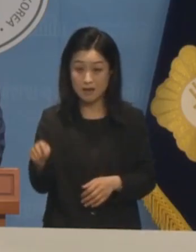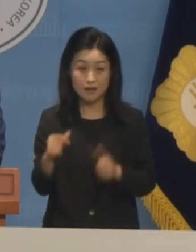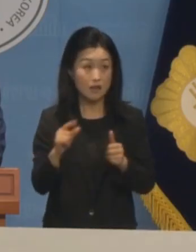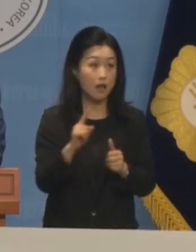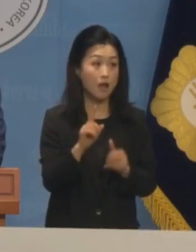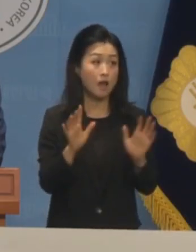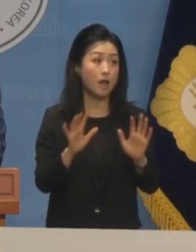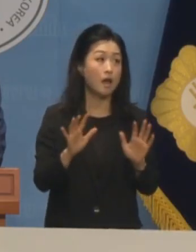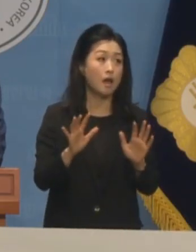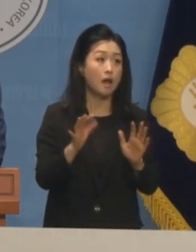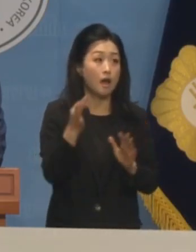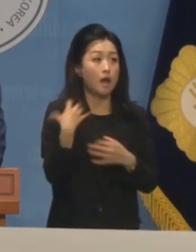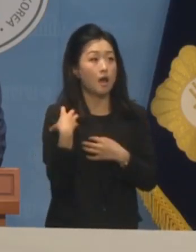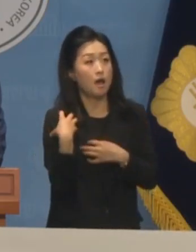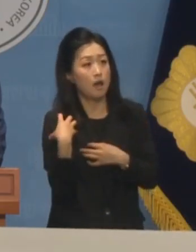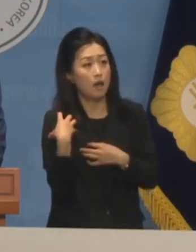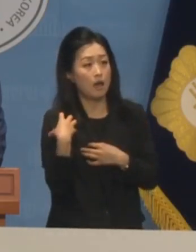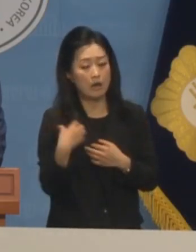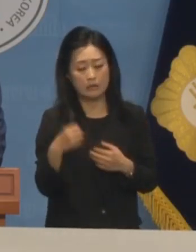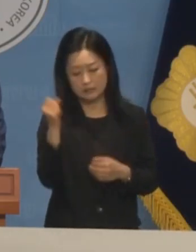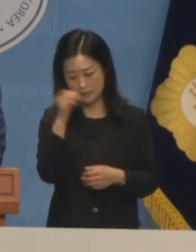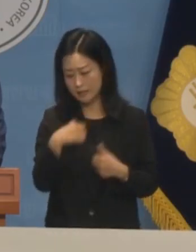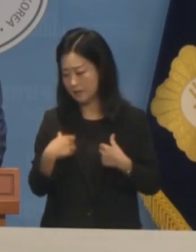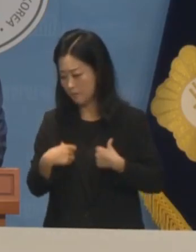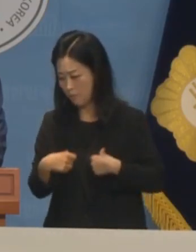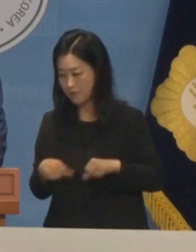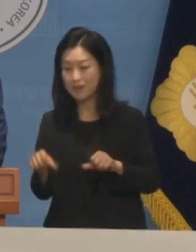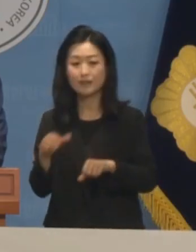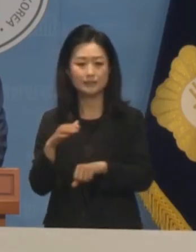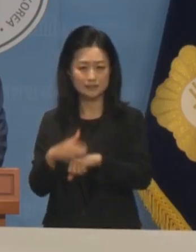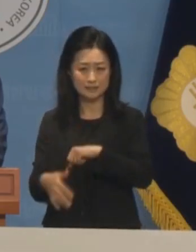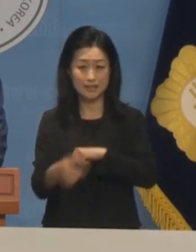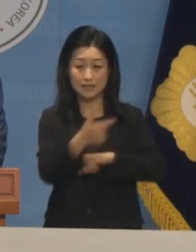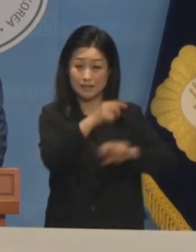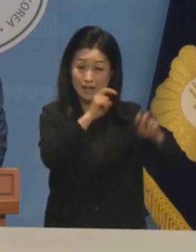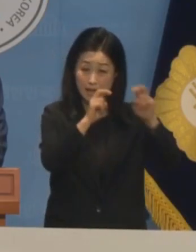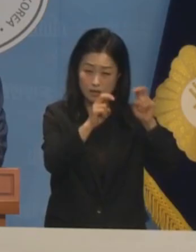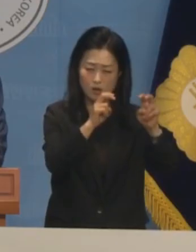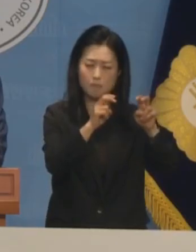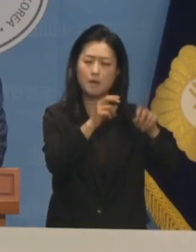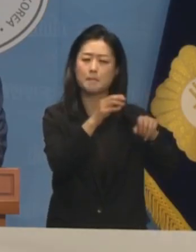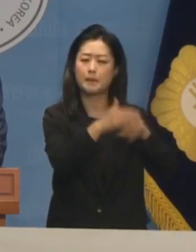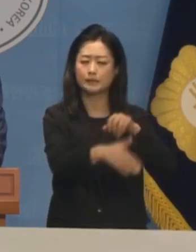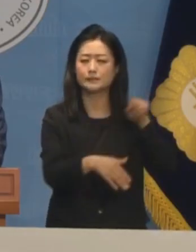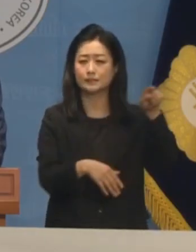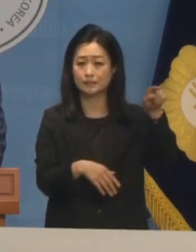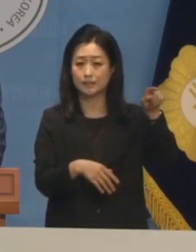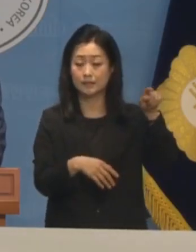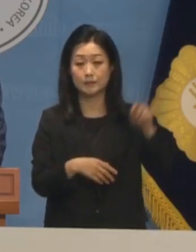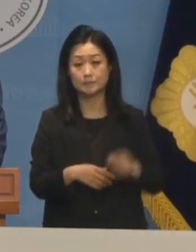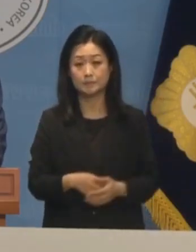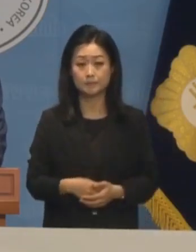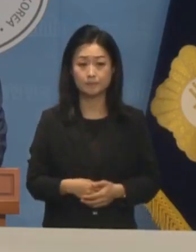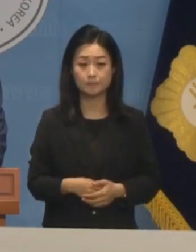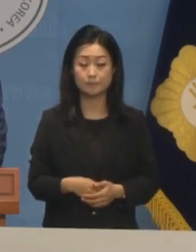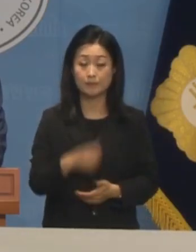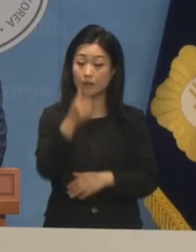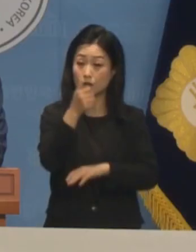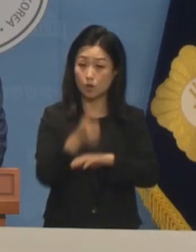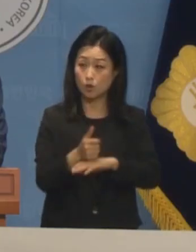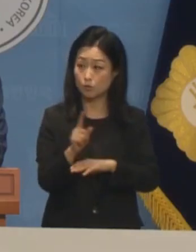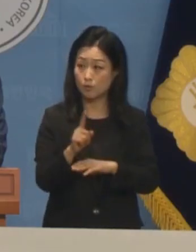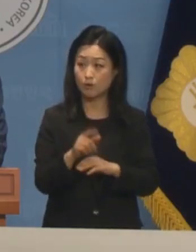폐쇄되도록 만들려고 하는 전략을 쓰고 있습니다. 전형적인 대기업의 수법입니다. 이것은 결국